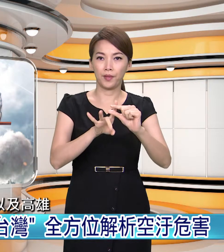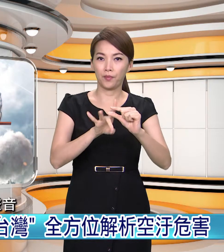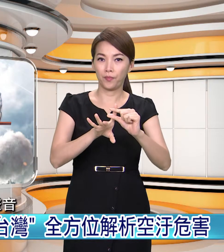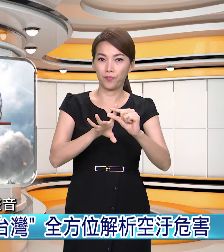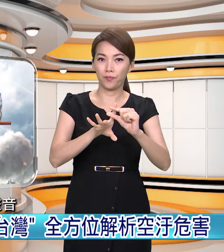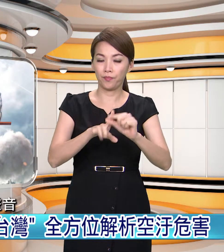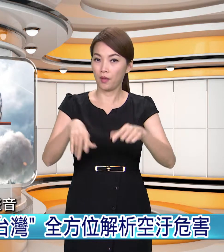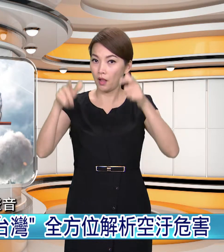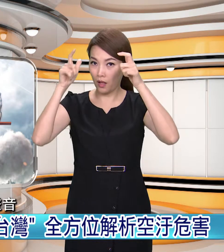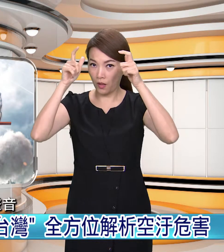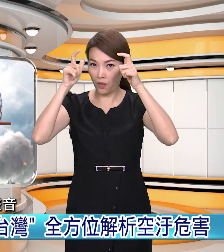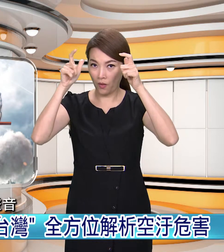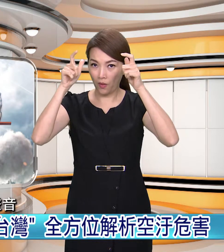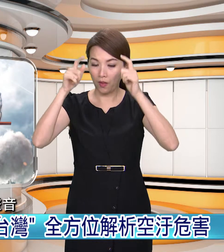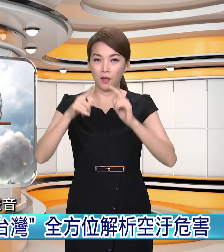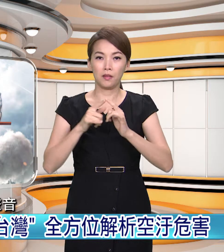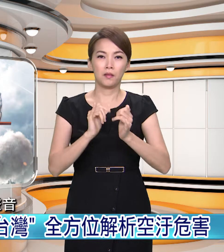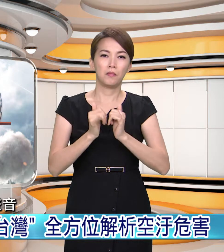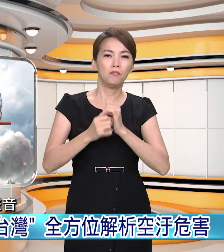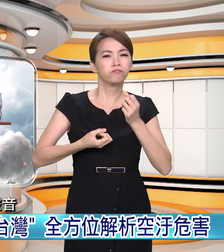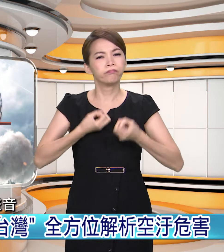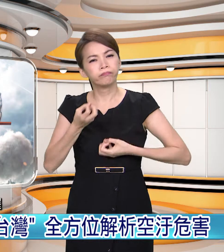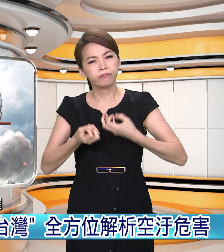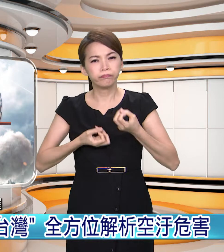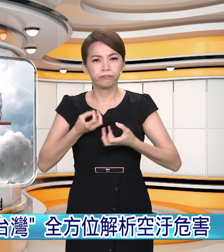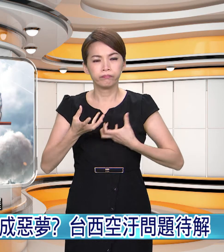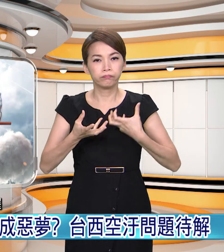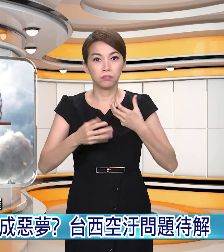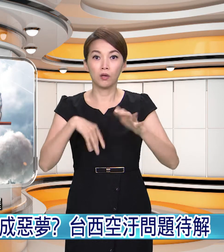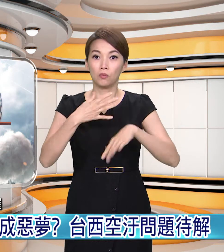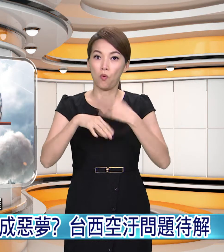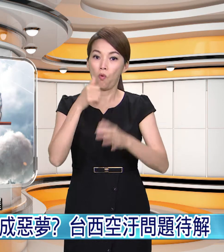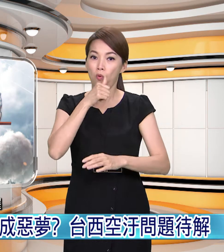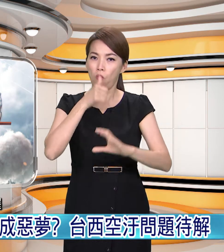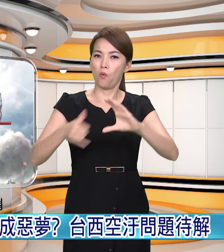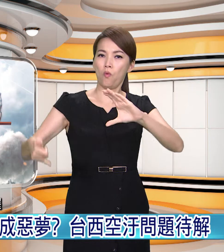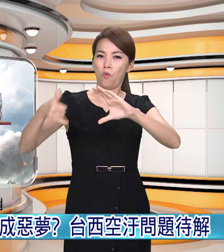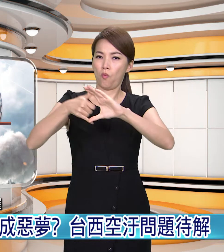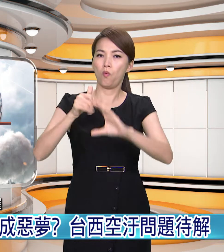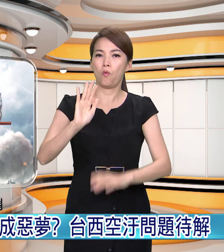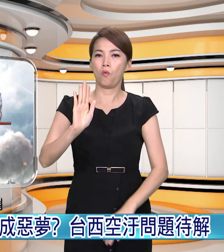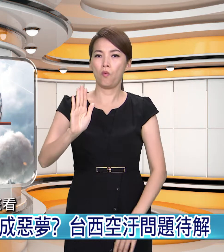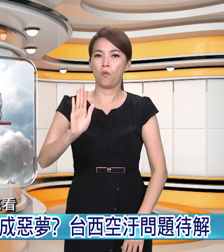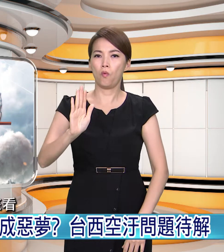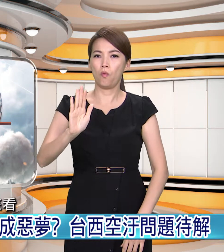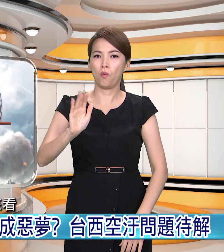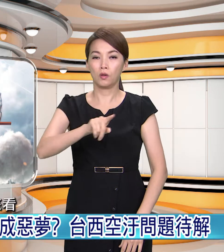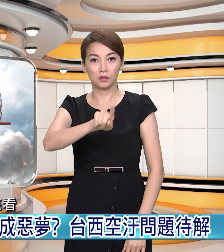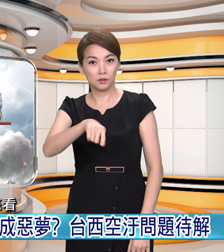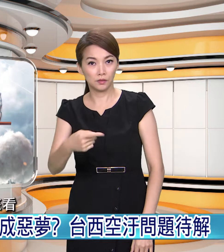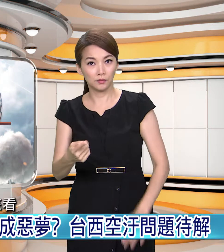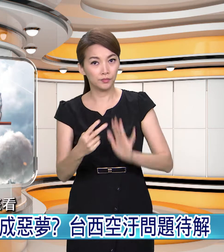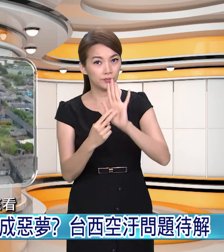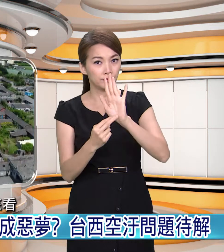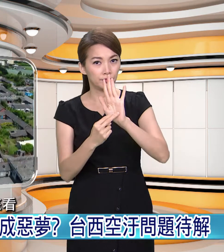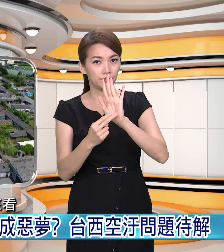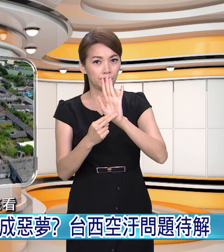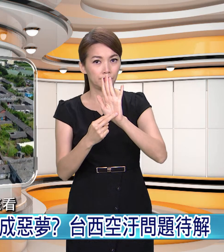去倾听在地的声音，而节目有手语翻译。接着就带大家来